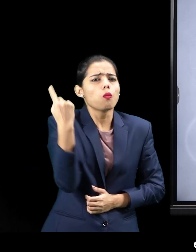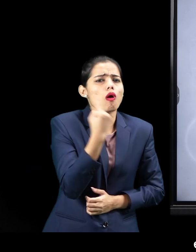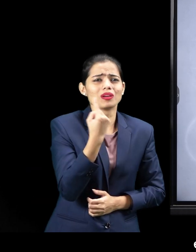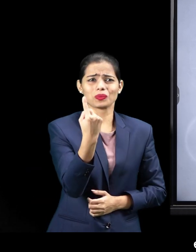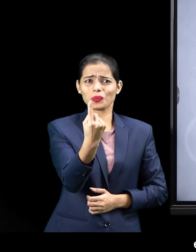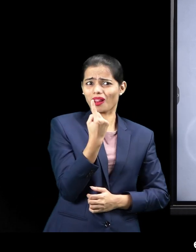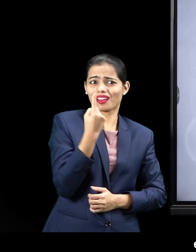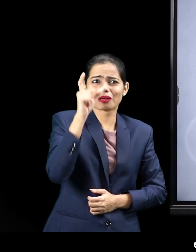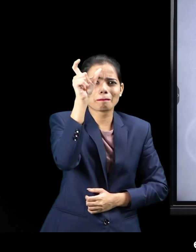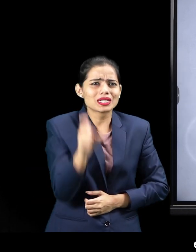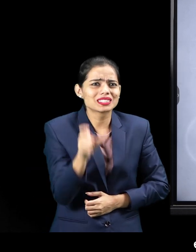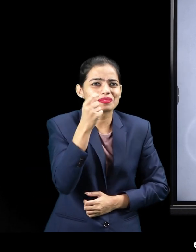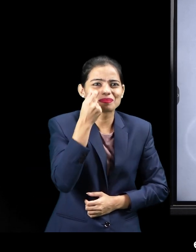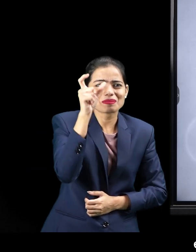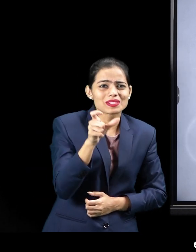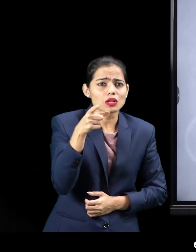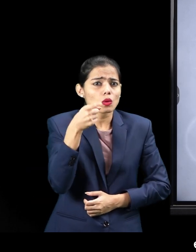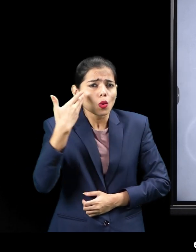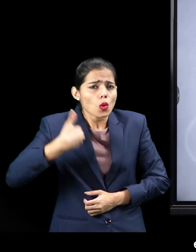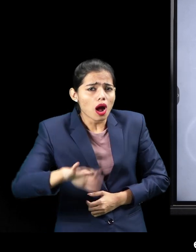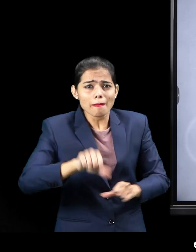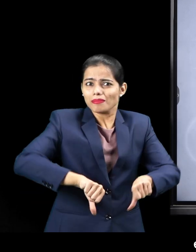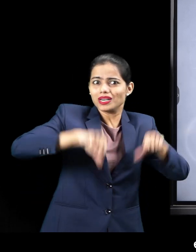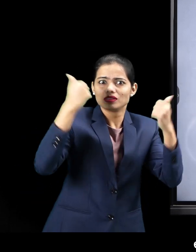లక్షలాది మందిలో ఒక్క వ్యక్తికి మాత్రమే గెలుస్తాడు.